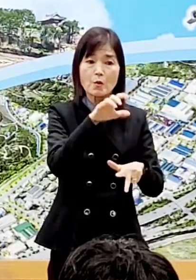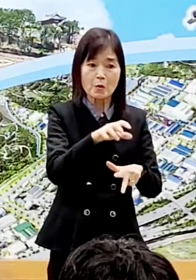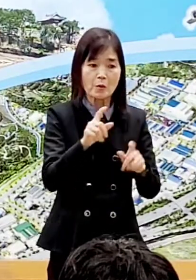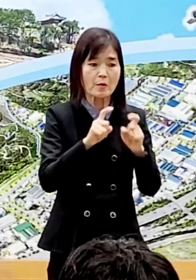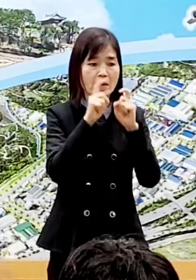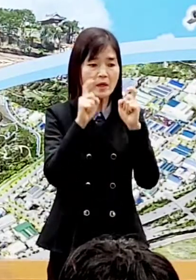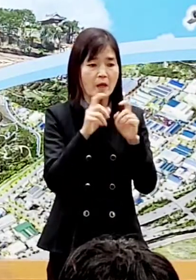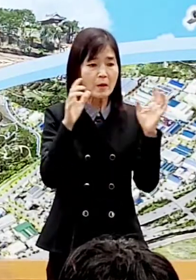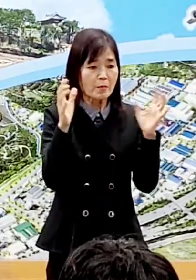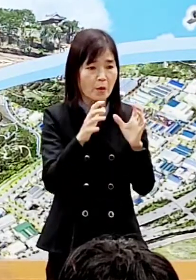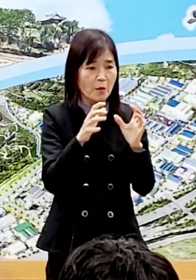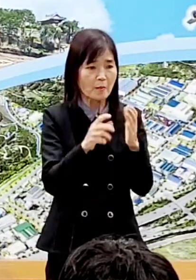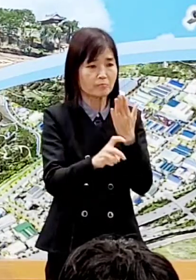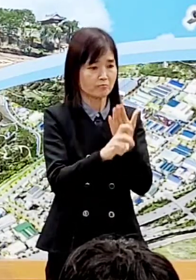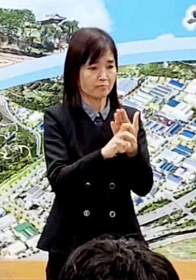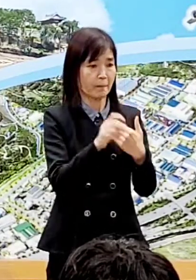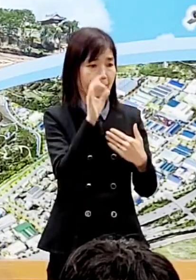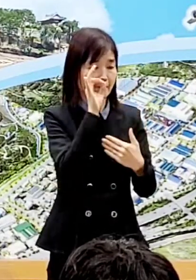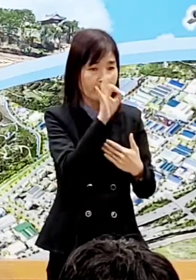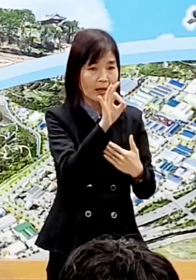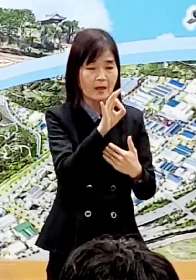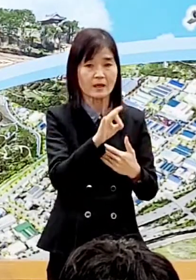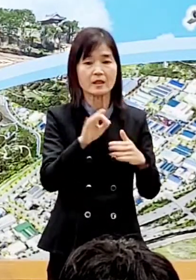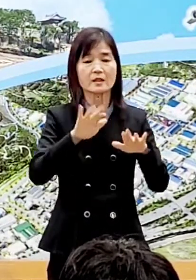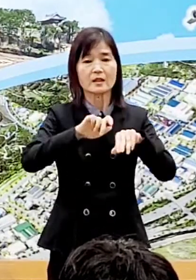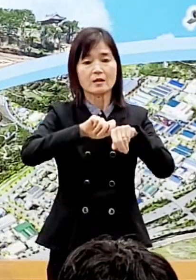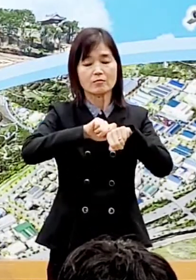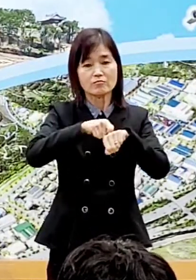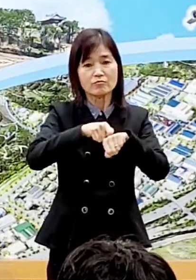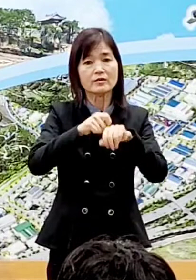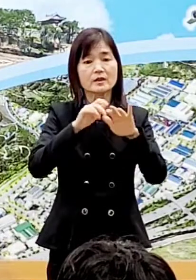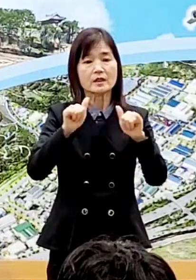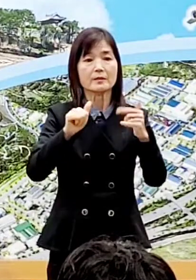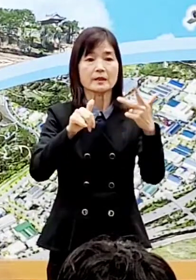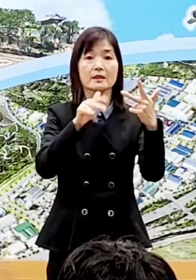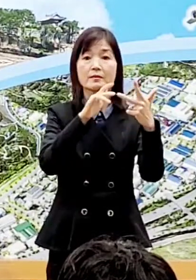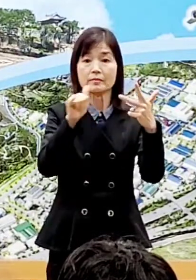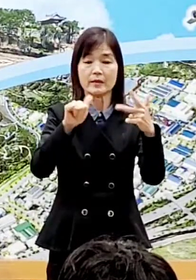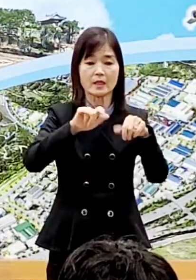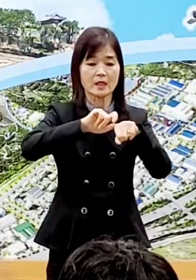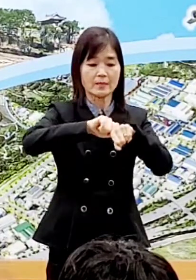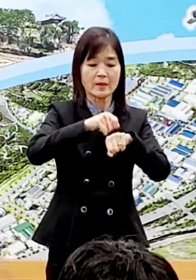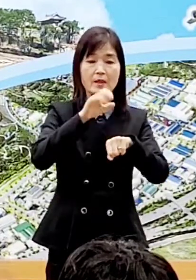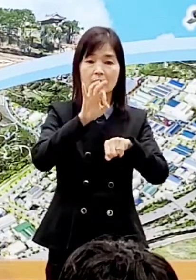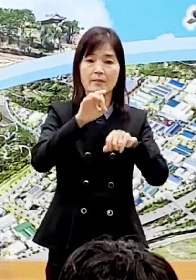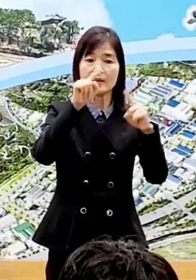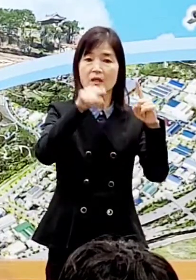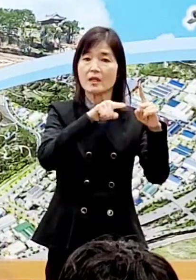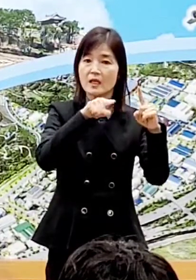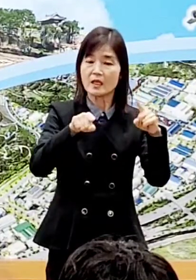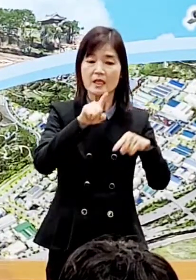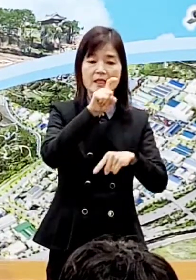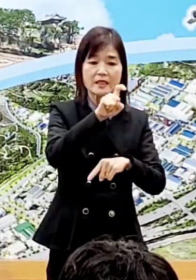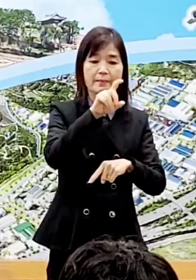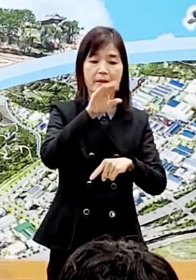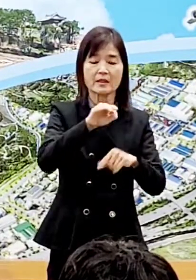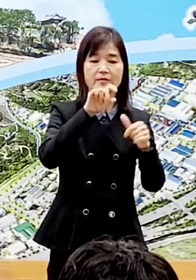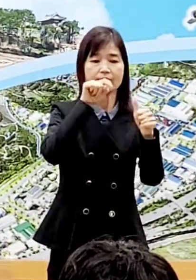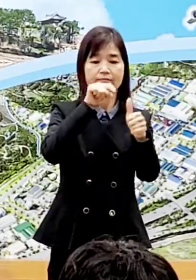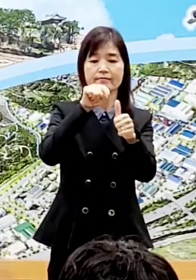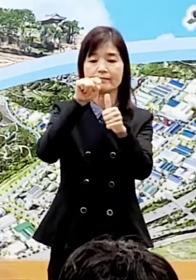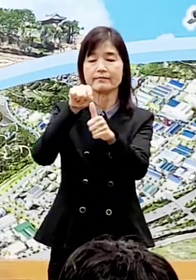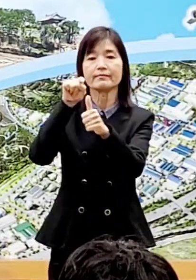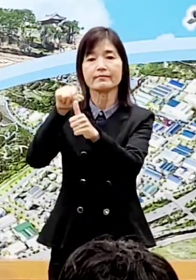사례 1건을 적발하여 어제 위반자 7명 전원에게 1인당 10만 원의 과태료를